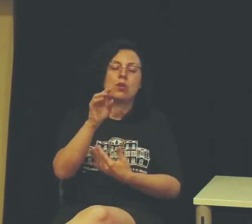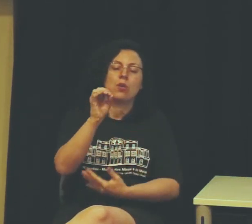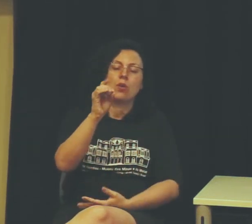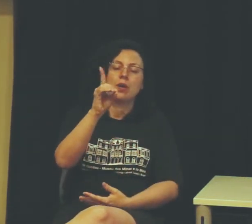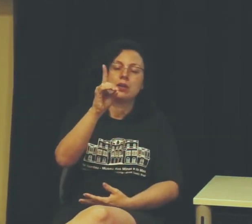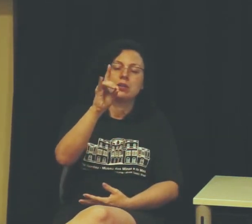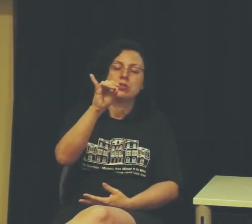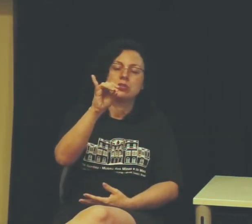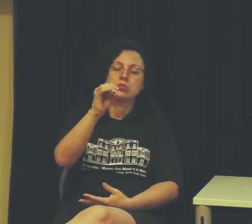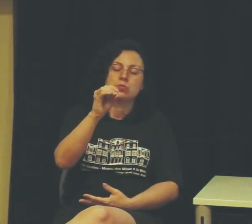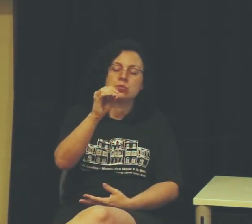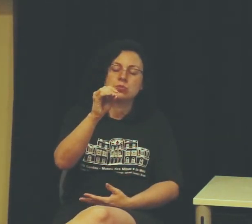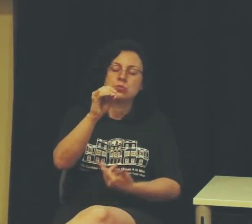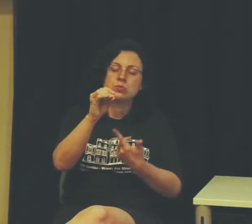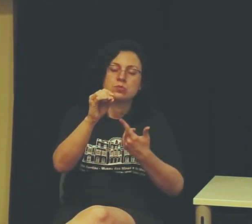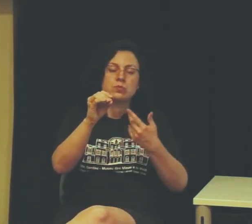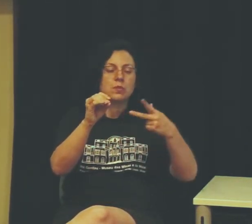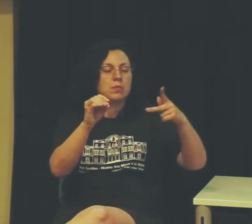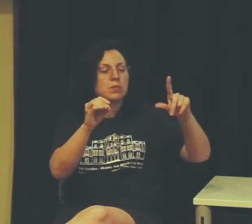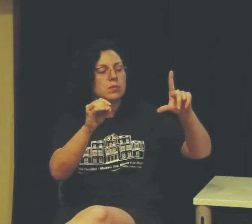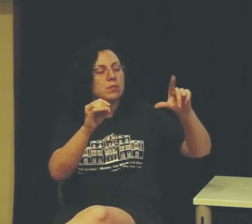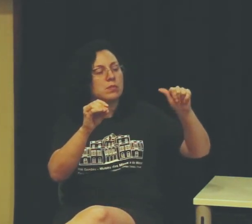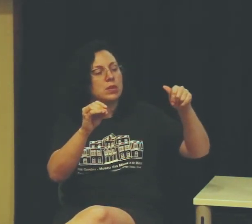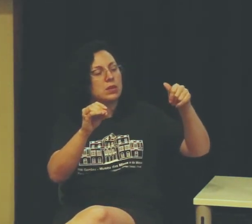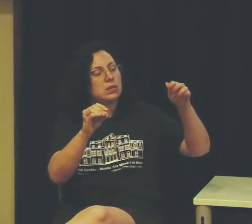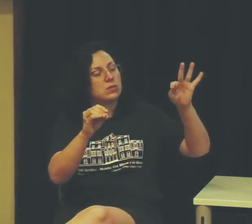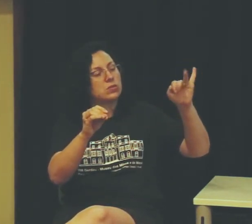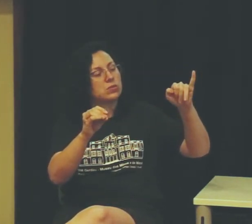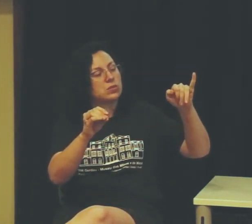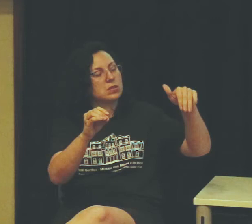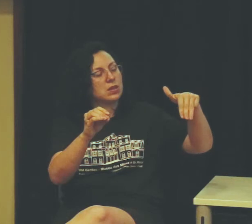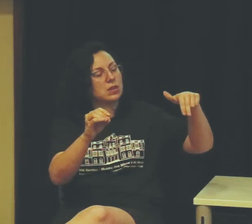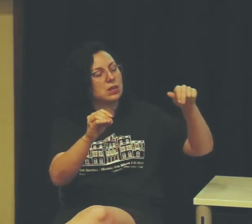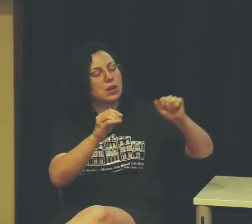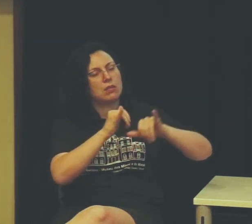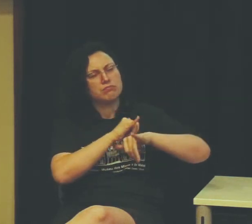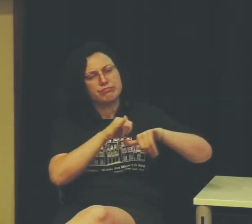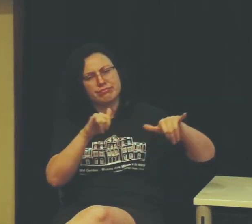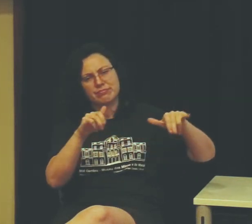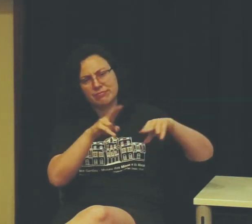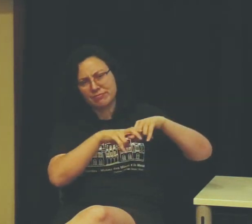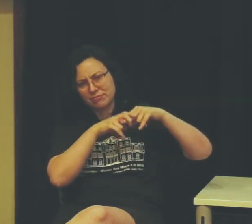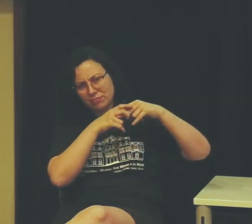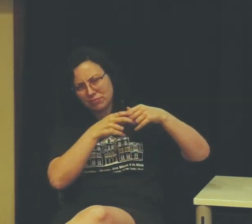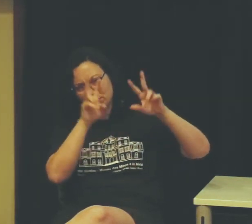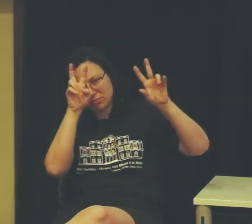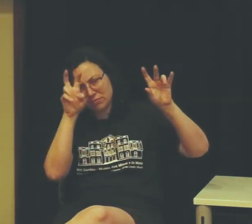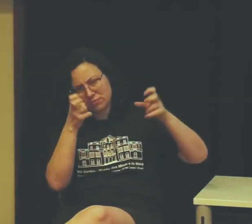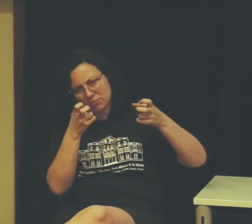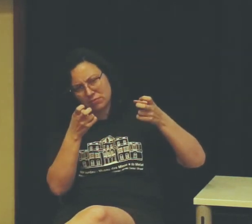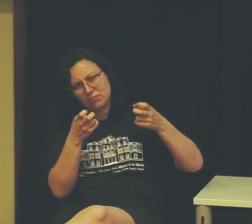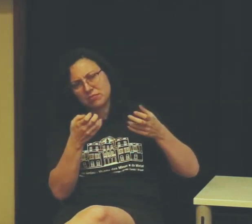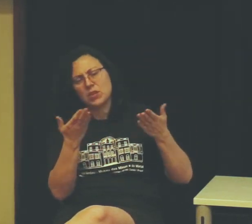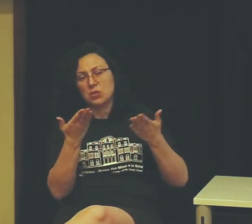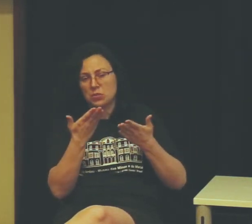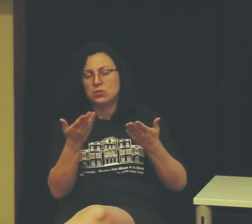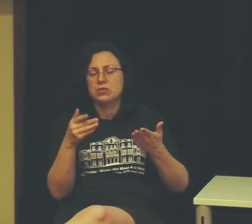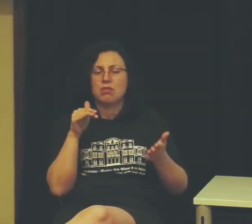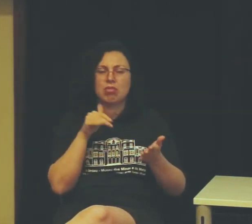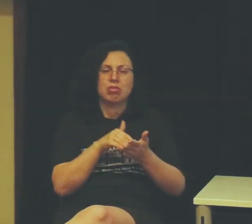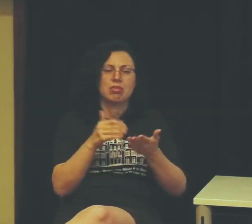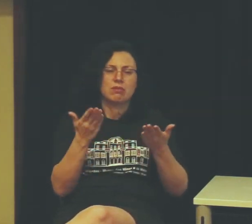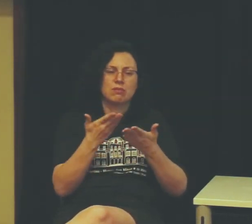a platina, que o Wollaston publicaria então em alguma revista, em algum livro, de forma como até hoje a gente